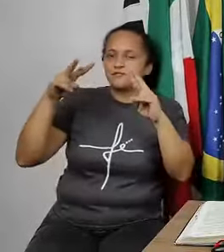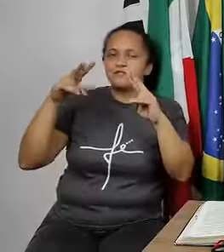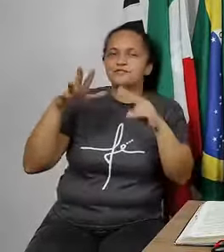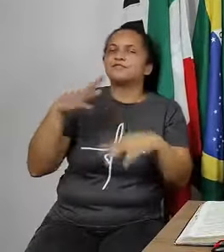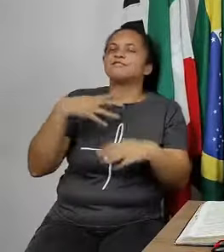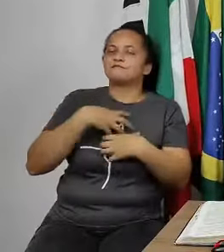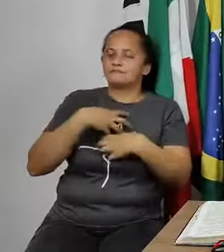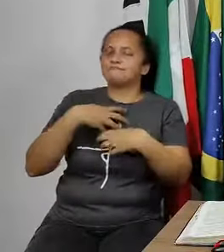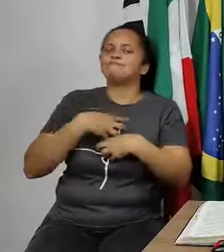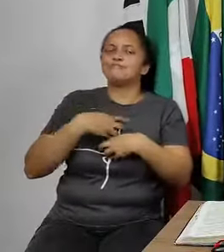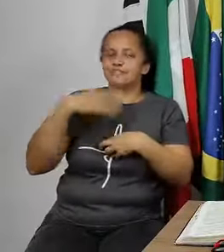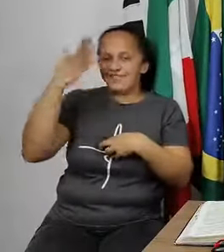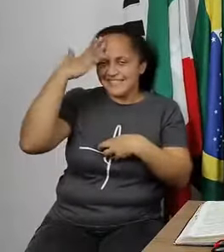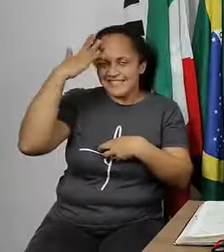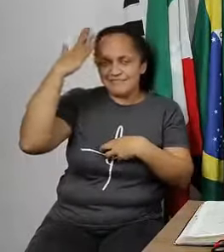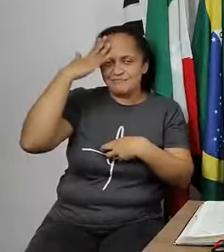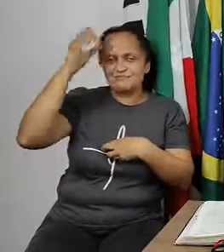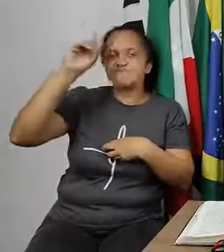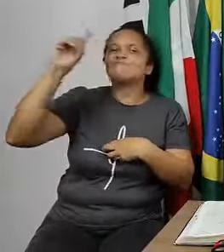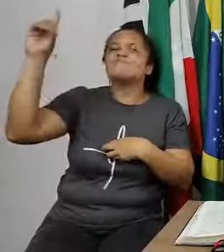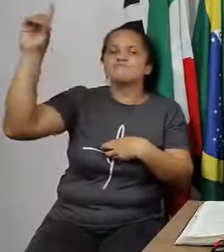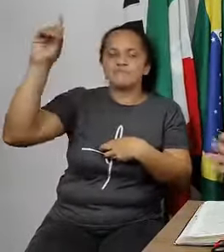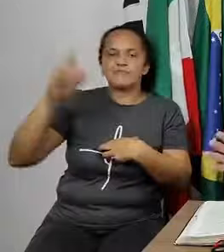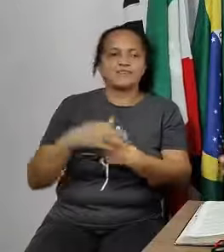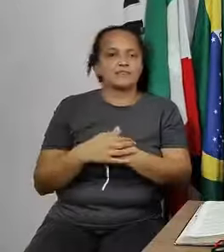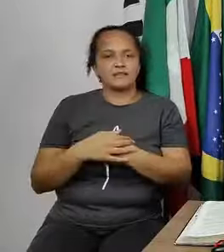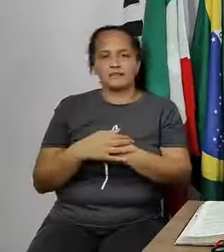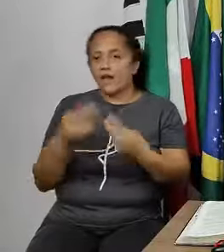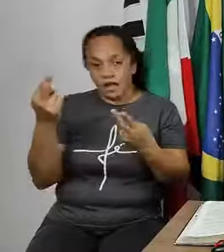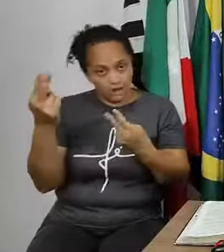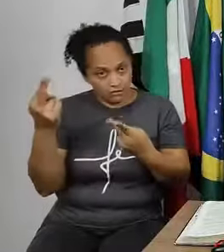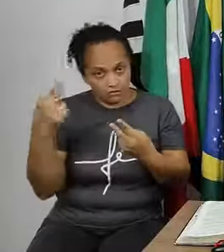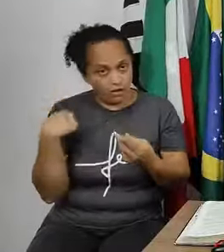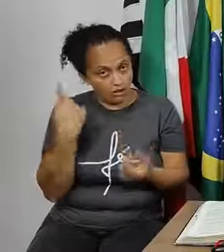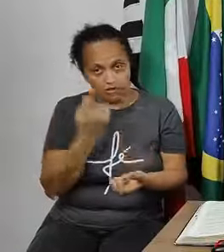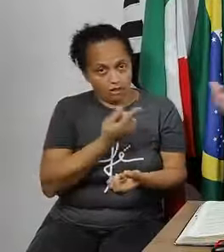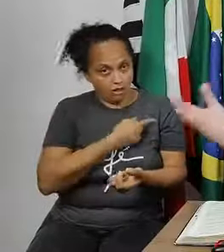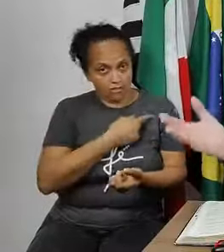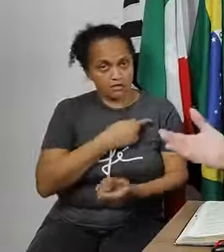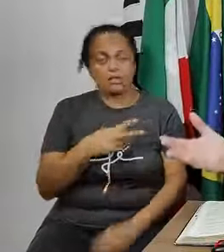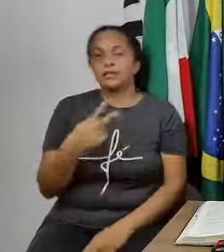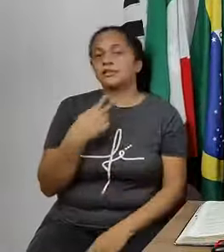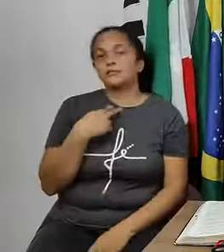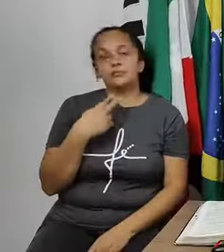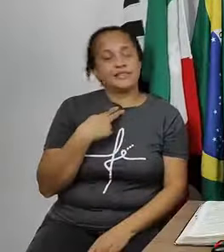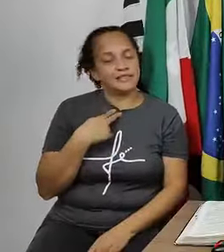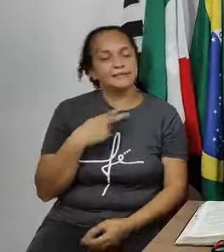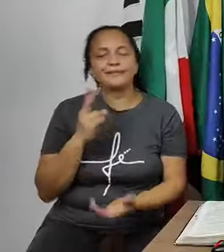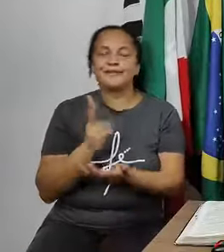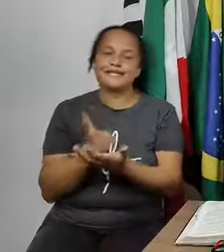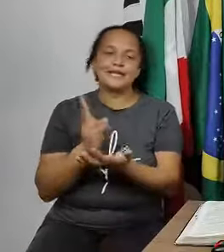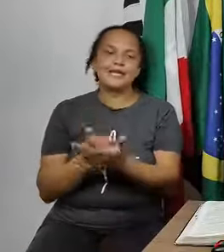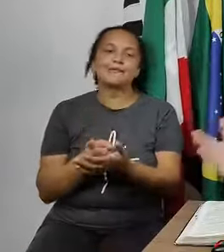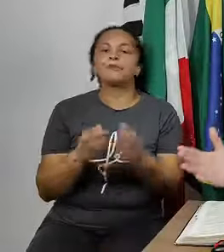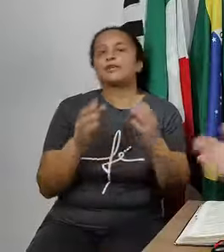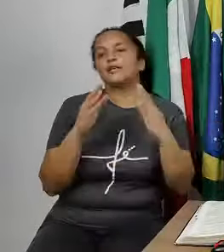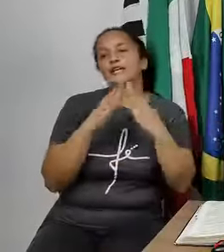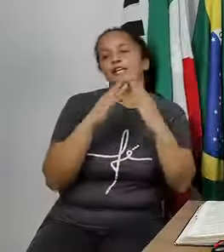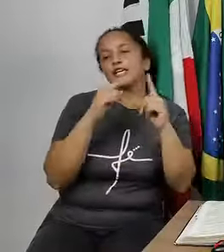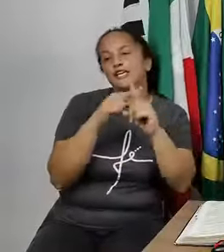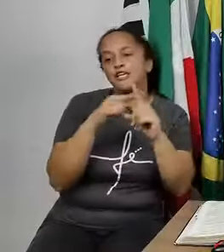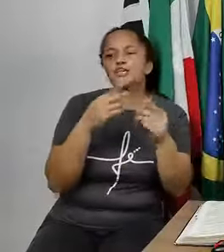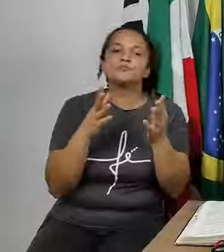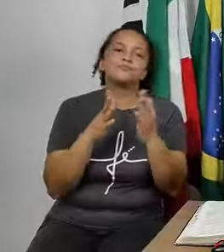cristã. Nós não podemos passar uma vida inteira dentro da igreja e não conhecer a Deus. Isso é